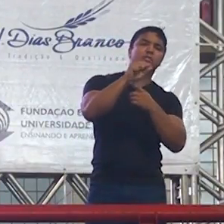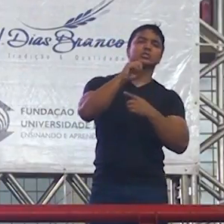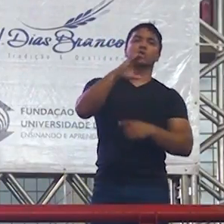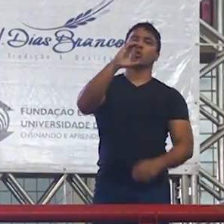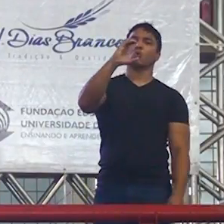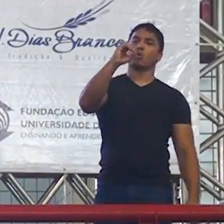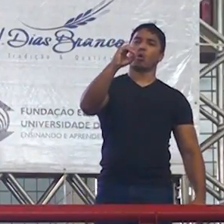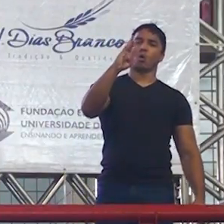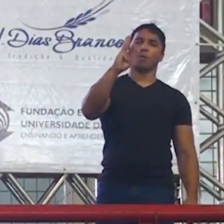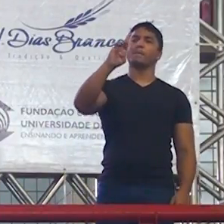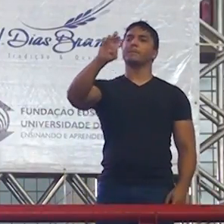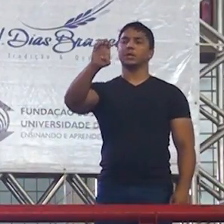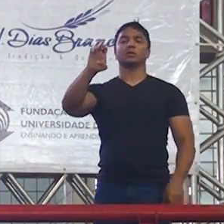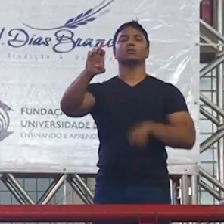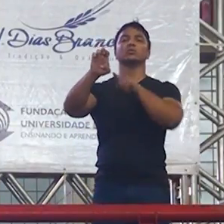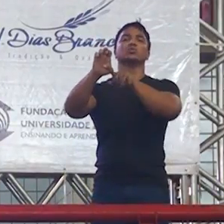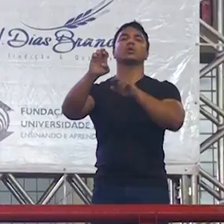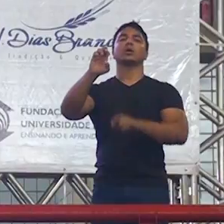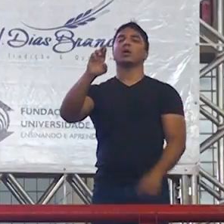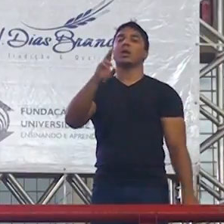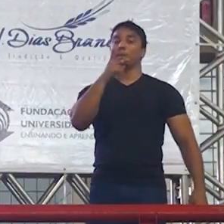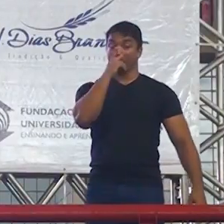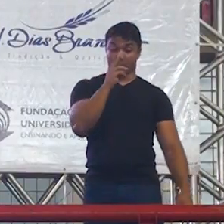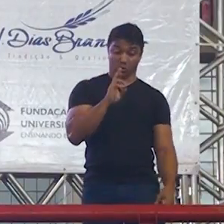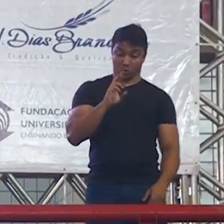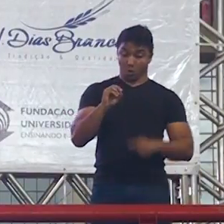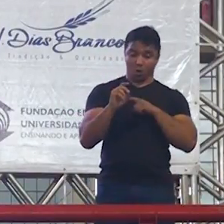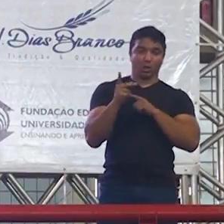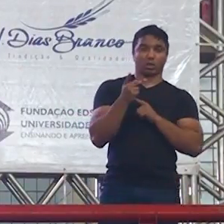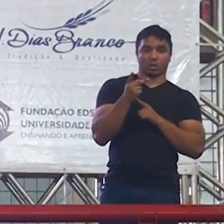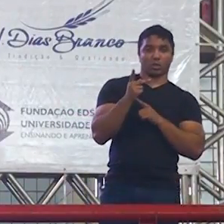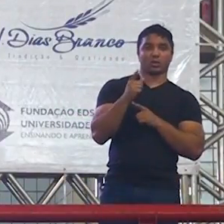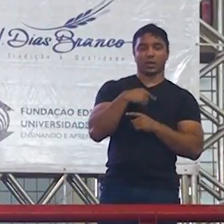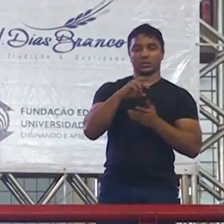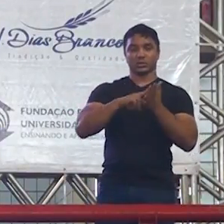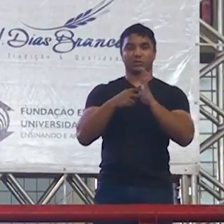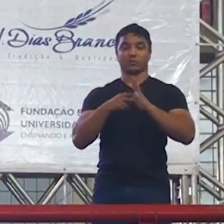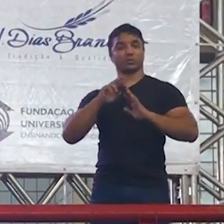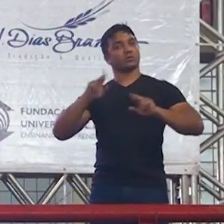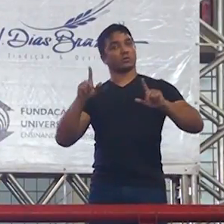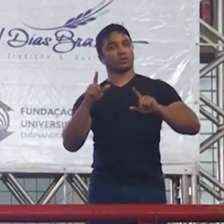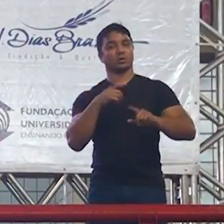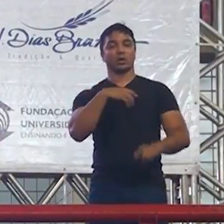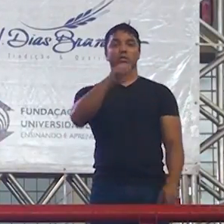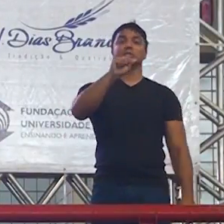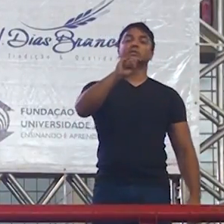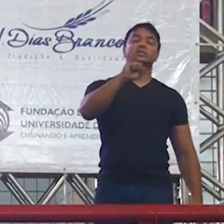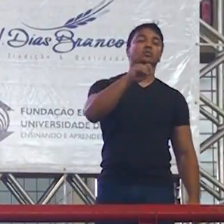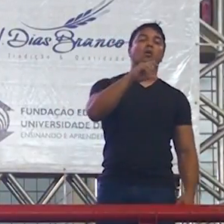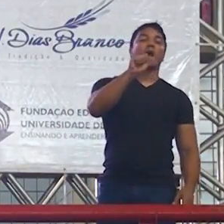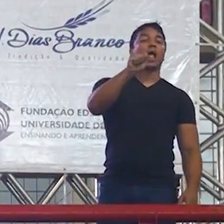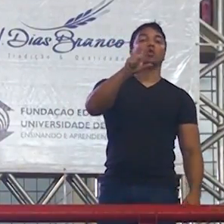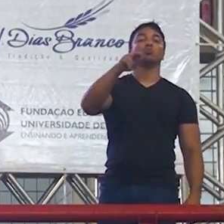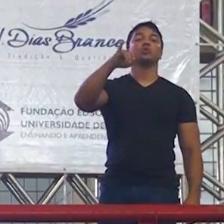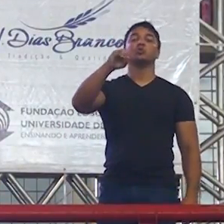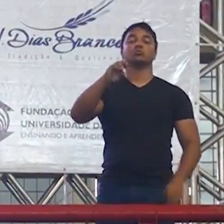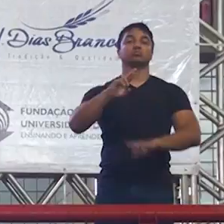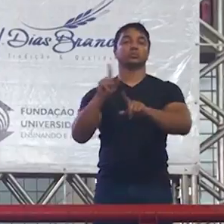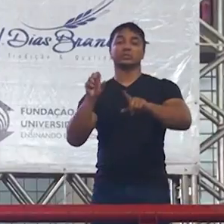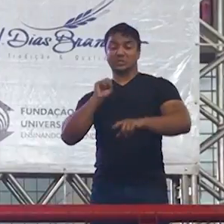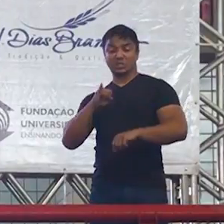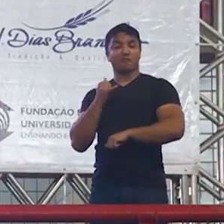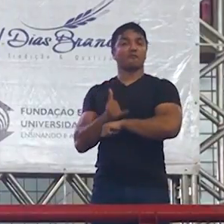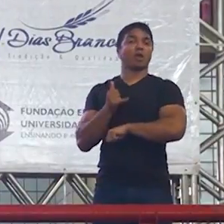cobre, aí esse Rho, né, tem um valor numérico. Se for de alumínio, outro valor numérico. Se for de